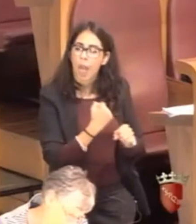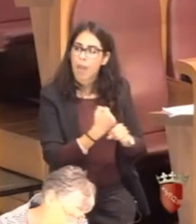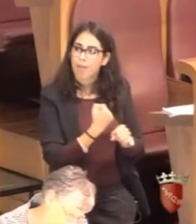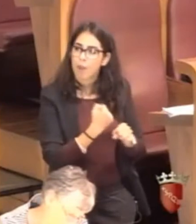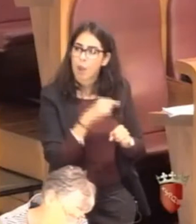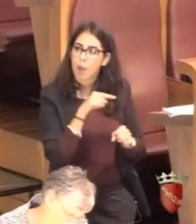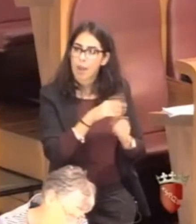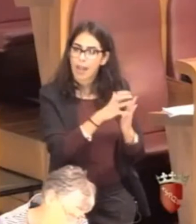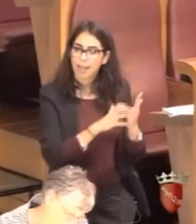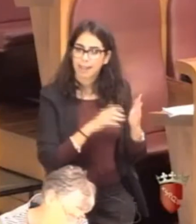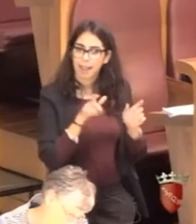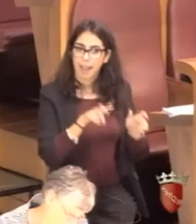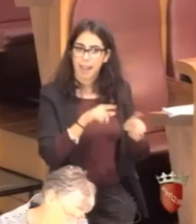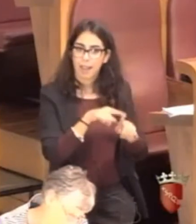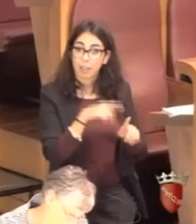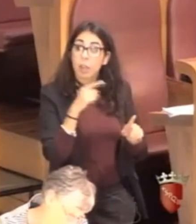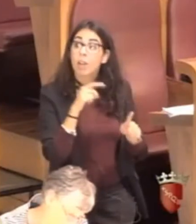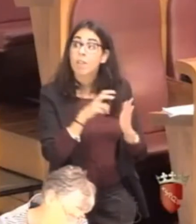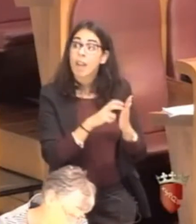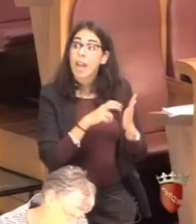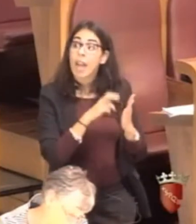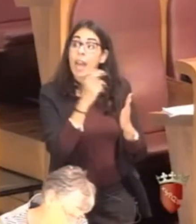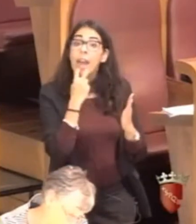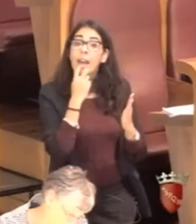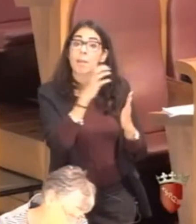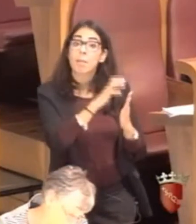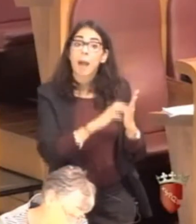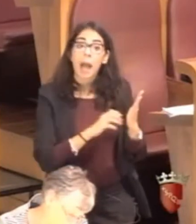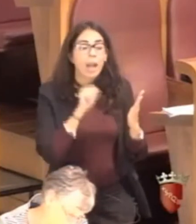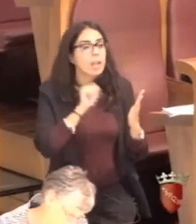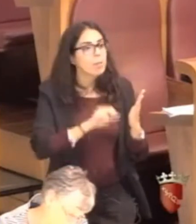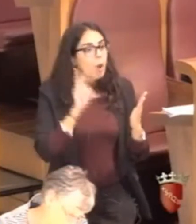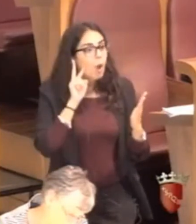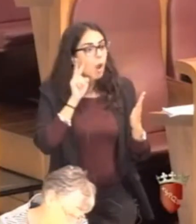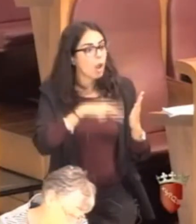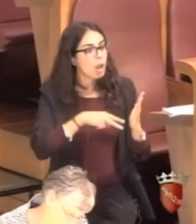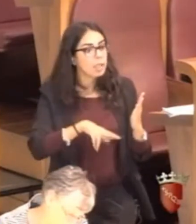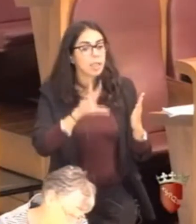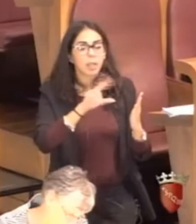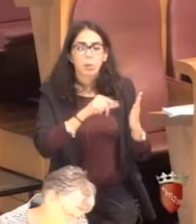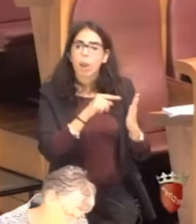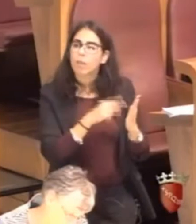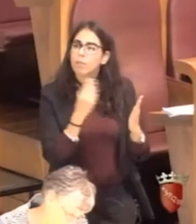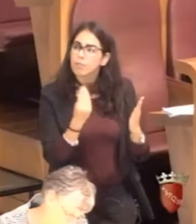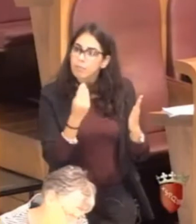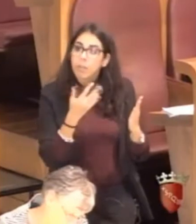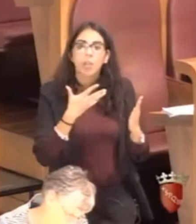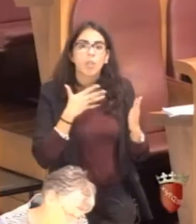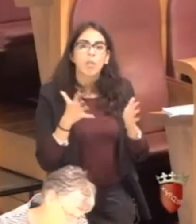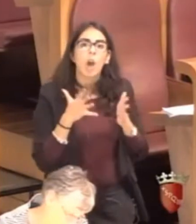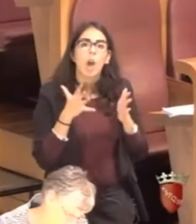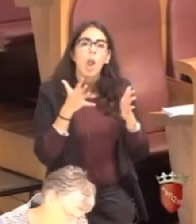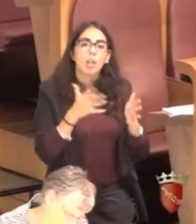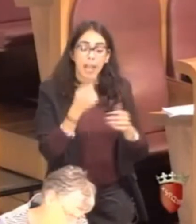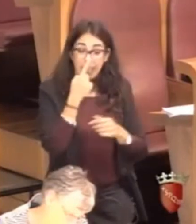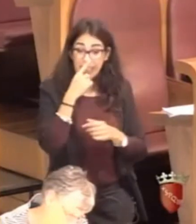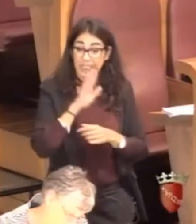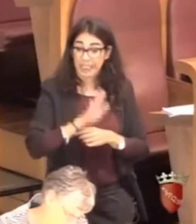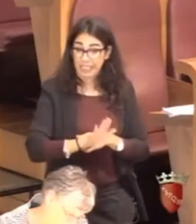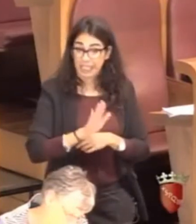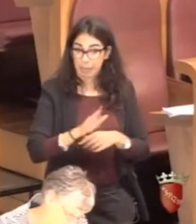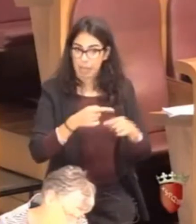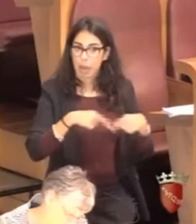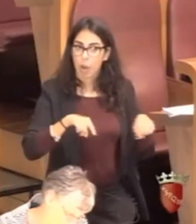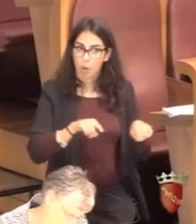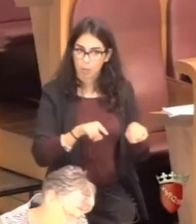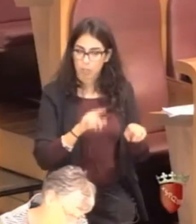è possibile rileggere come c'è stata assolutamente una volontà, che è tipica di questa commissione,